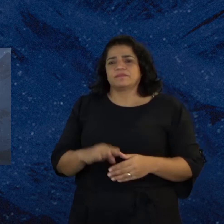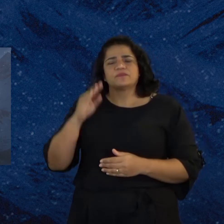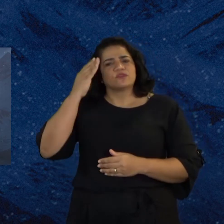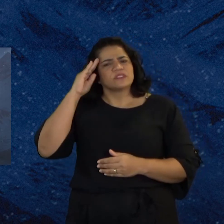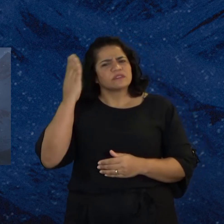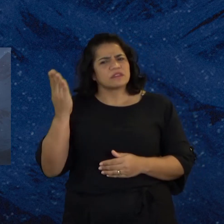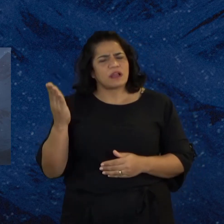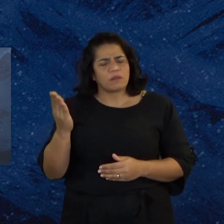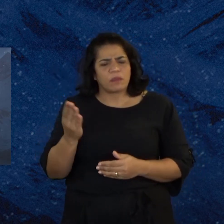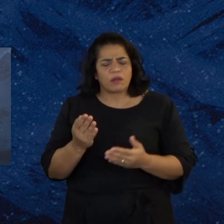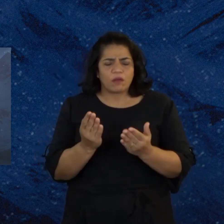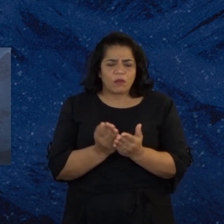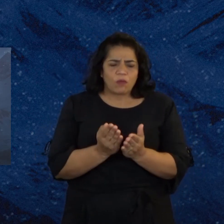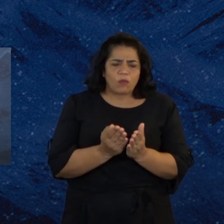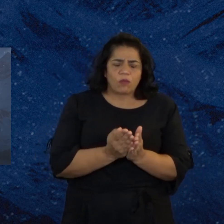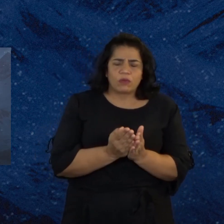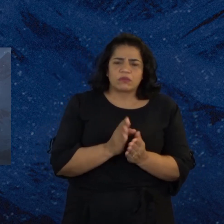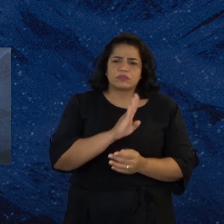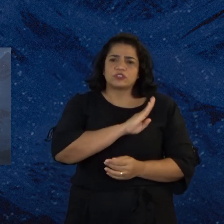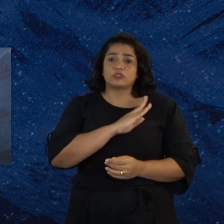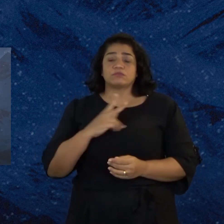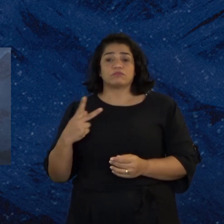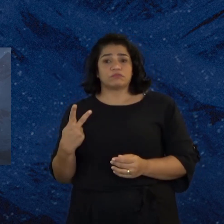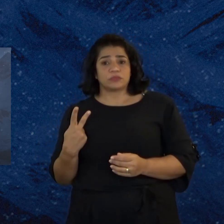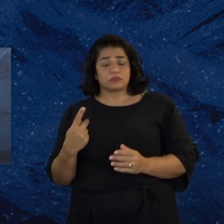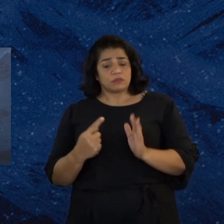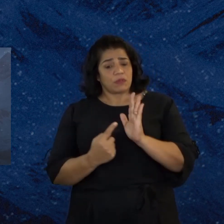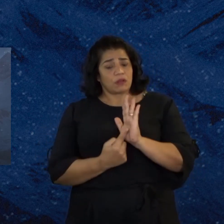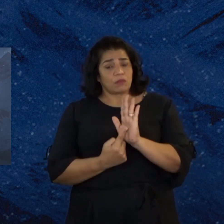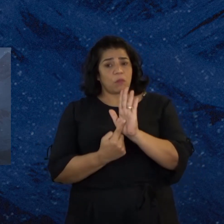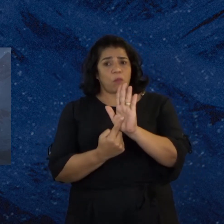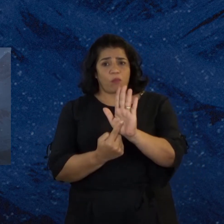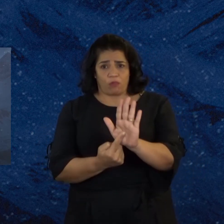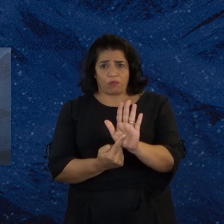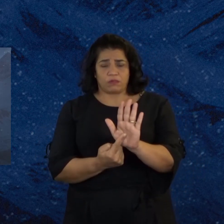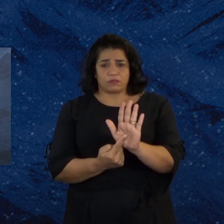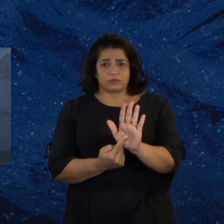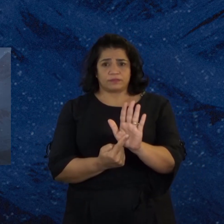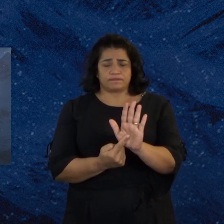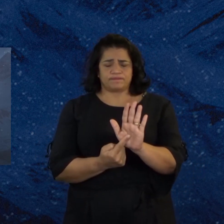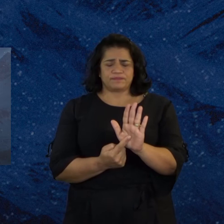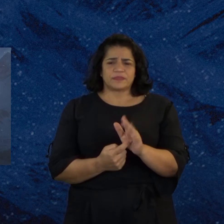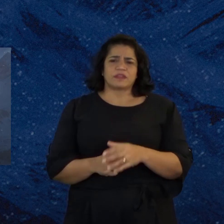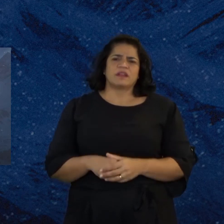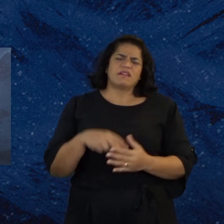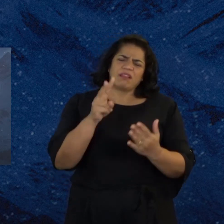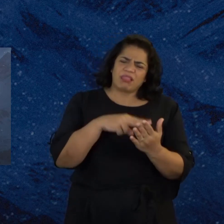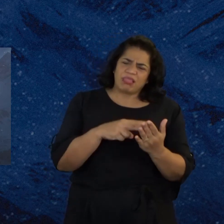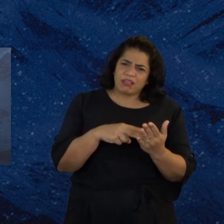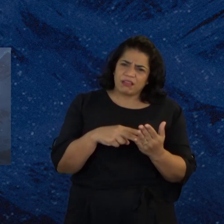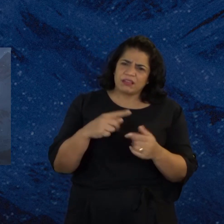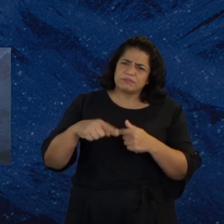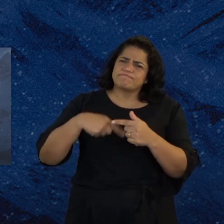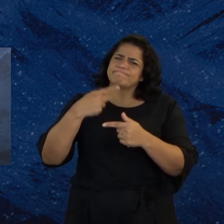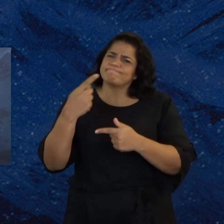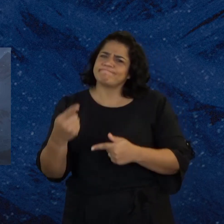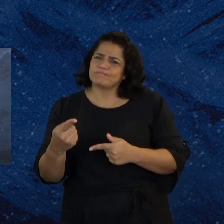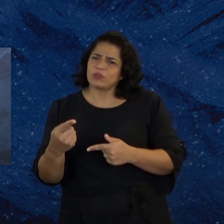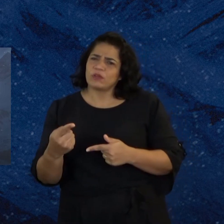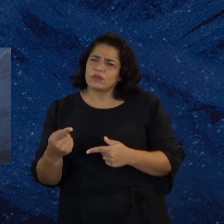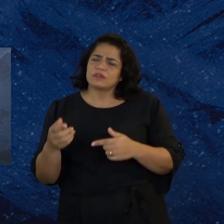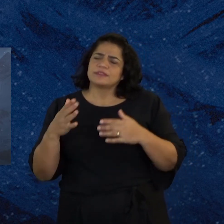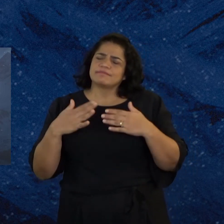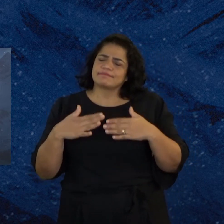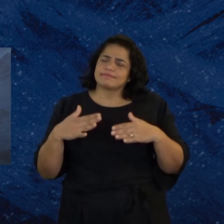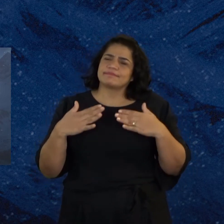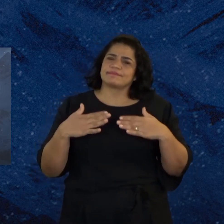O livro de Hebreus mostra para nós, depois você precisa ler esse livro com calma, mostra para nós desde o início